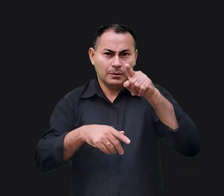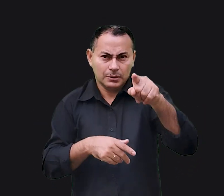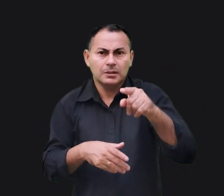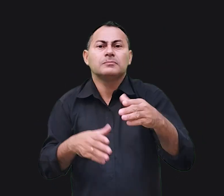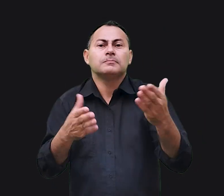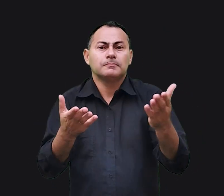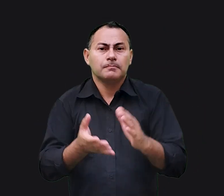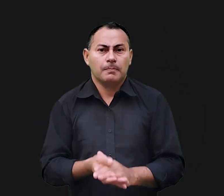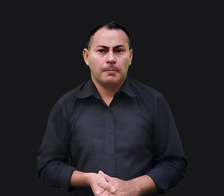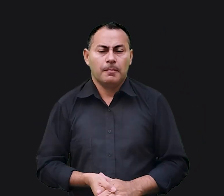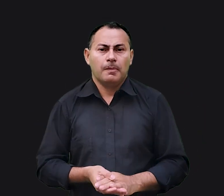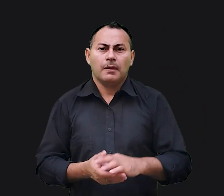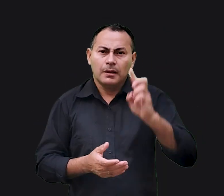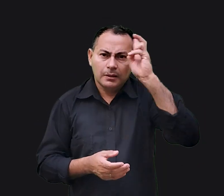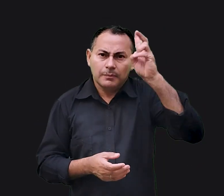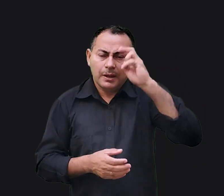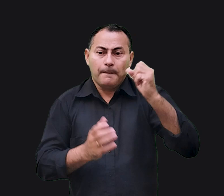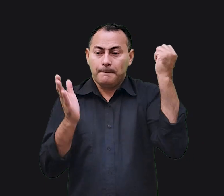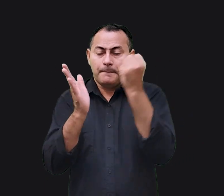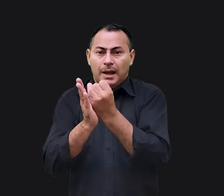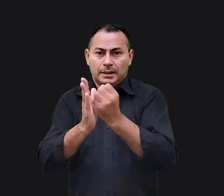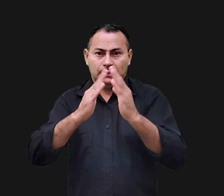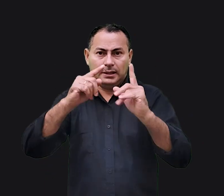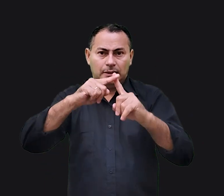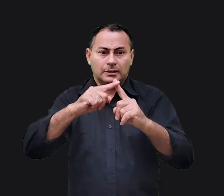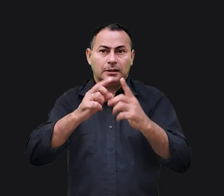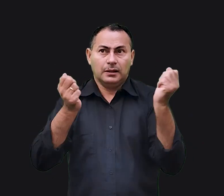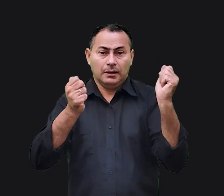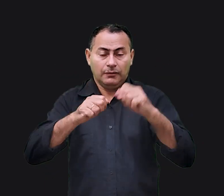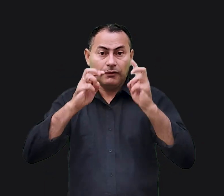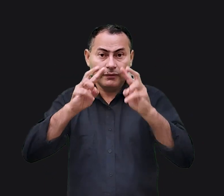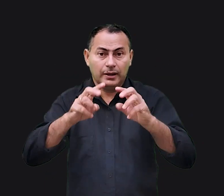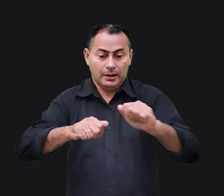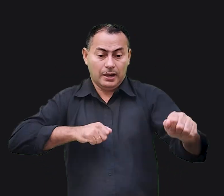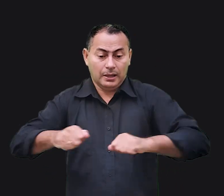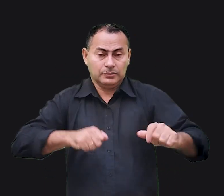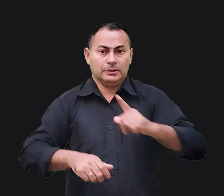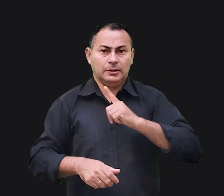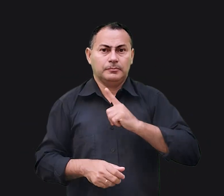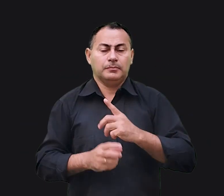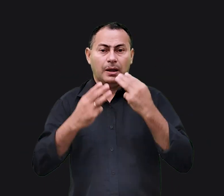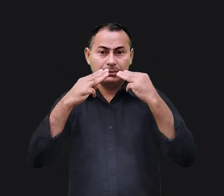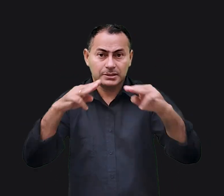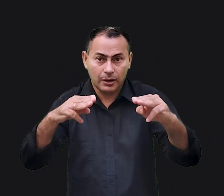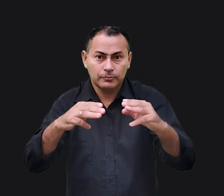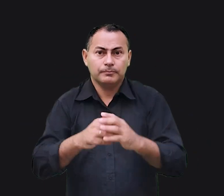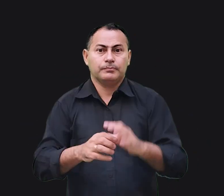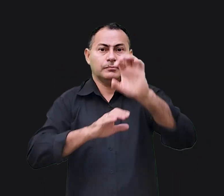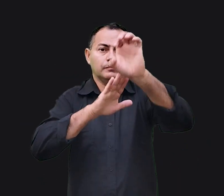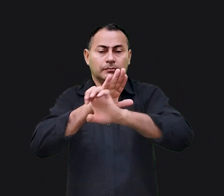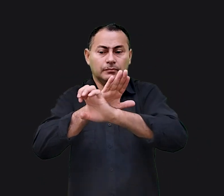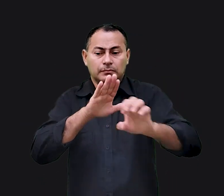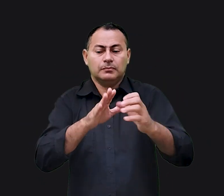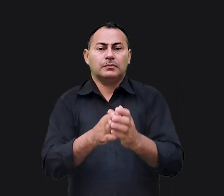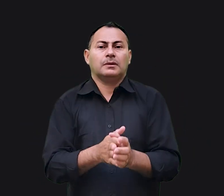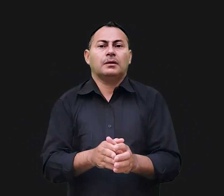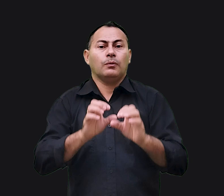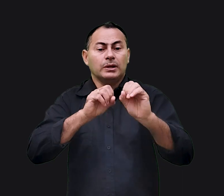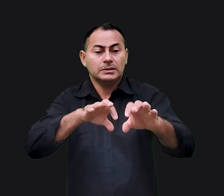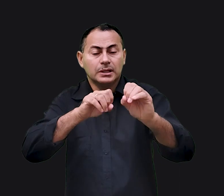hein? Recapitulando as marcas da igreja invisível de Atos, temos então a missão, evangelismo, o ensino,